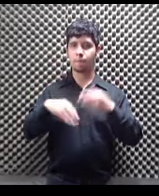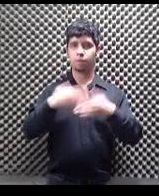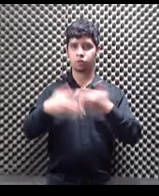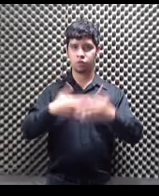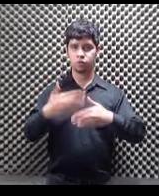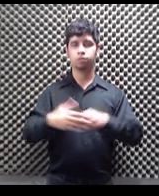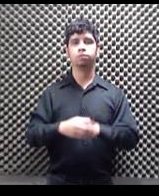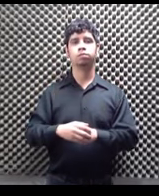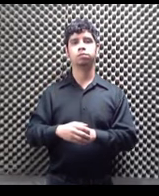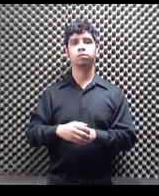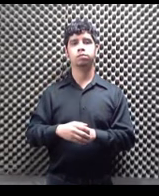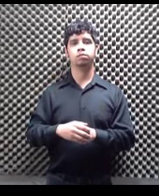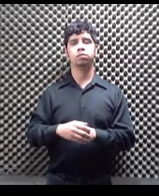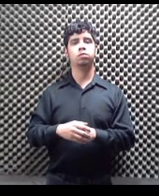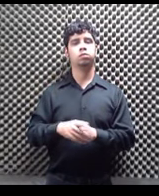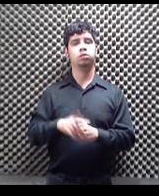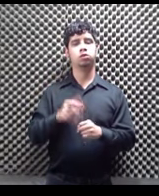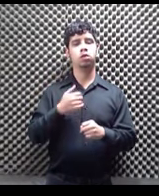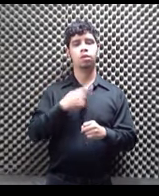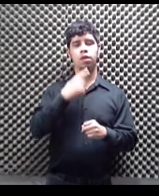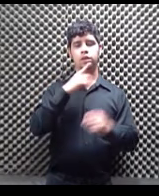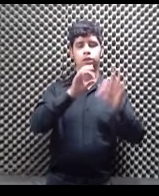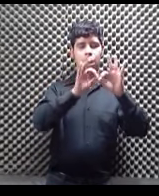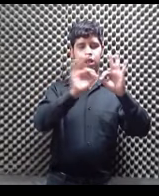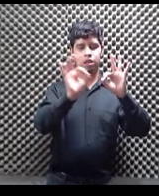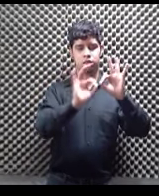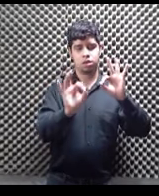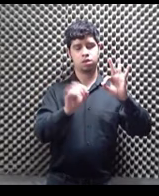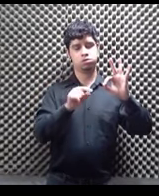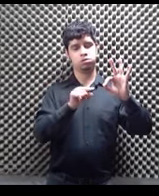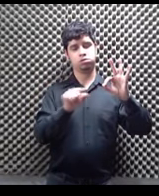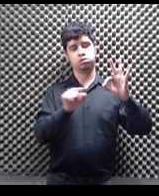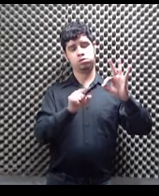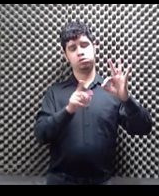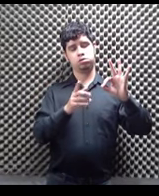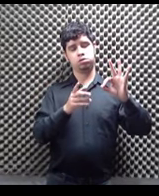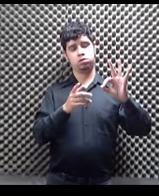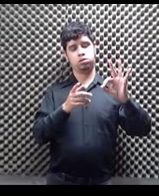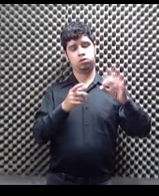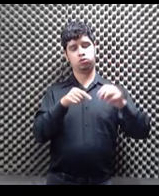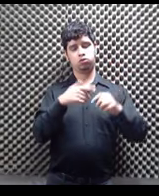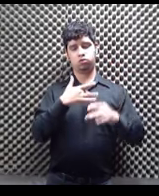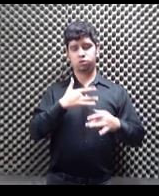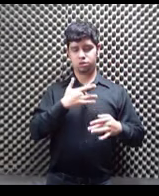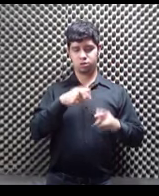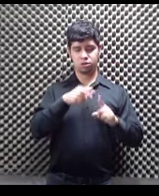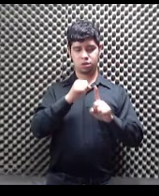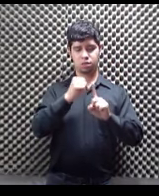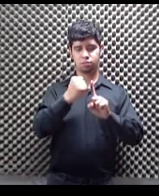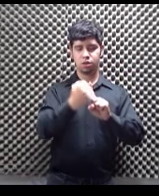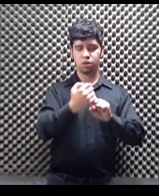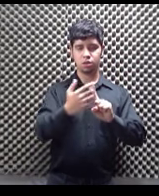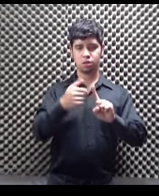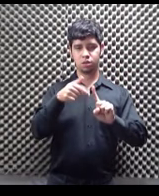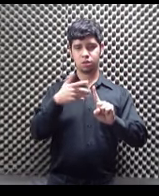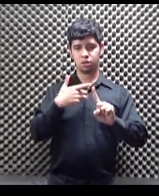le digo, fíjate, en vez de decir estas líneas, estás en este ambiente, en